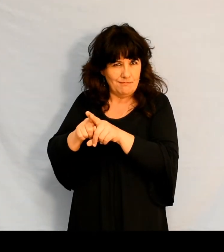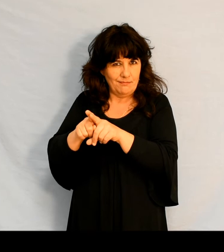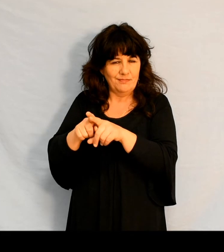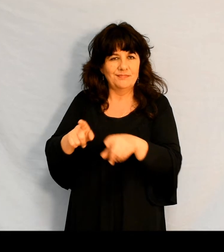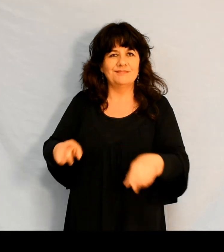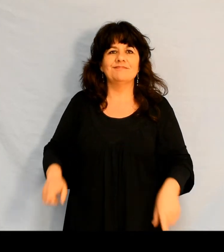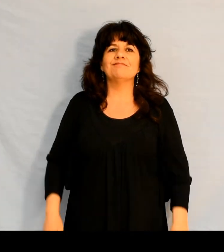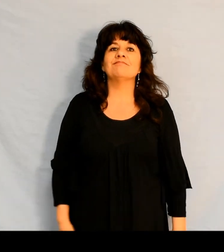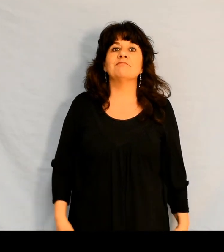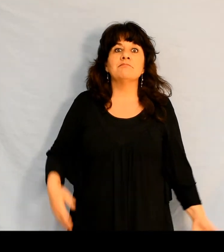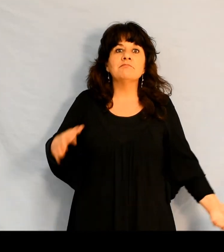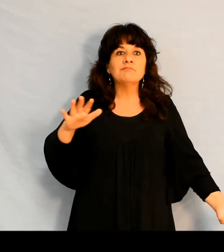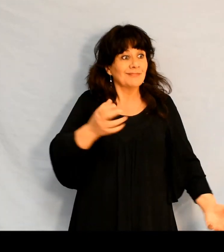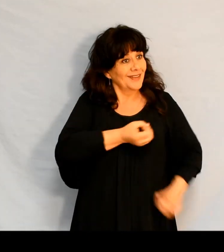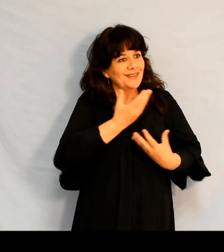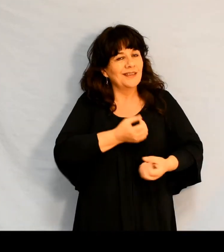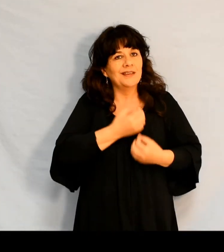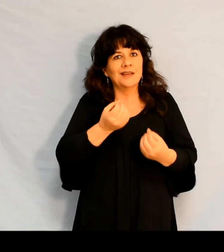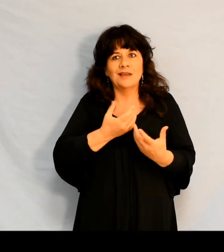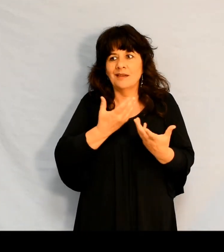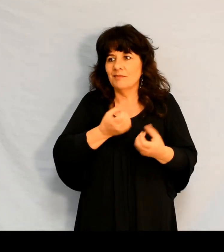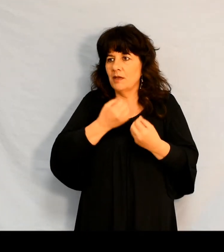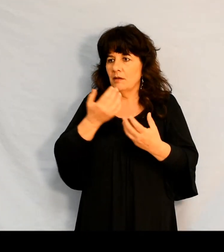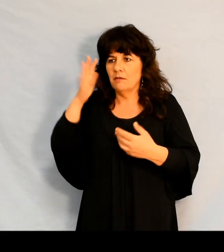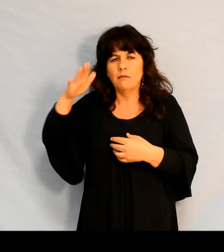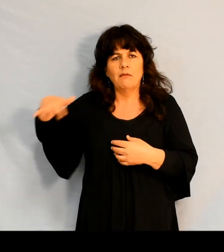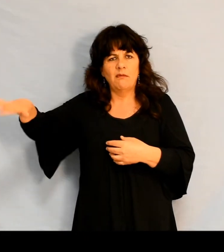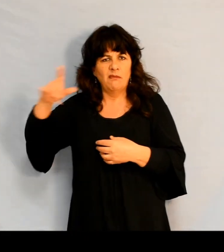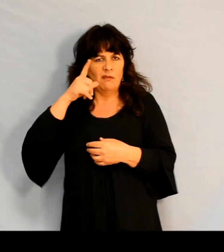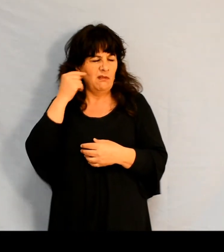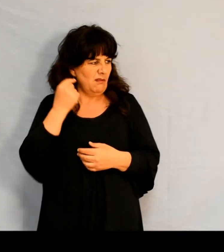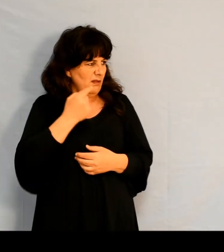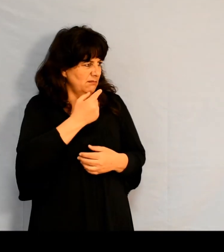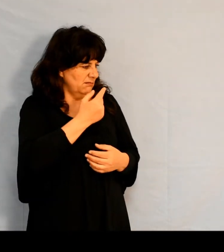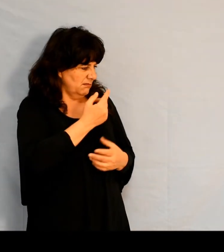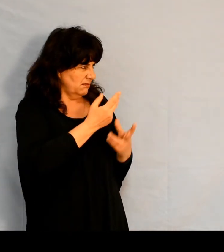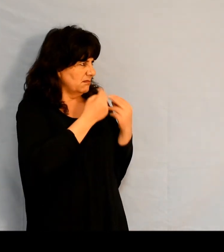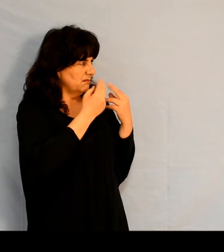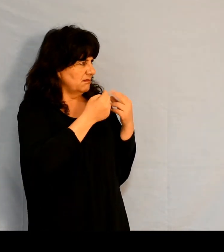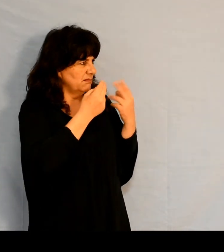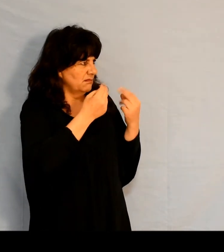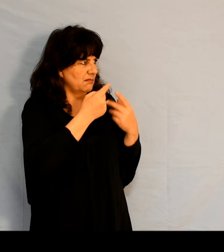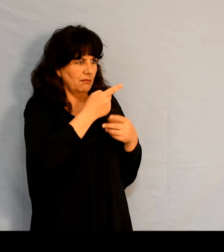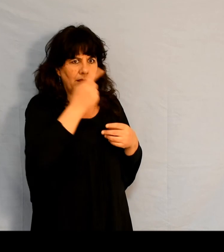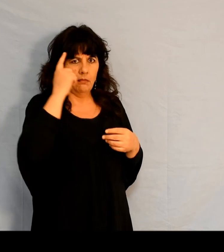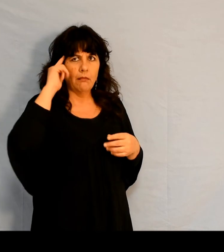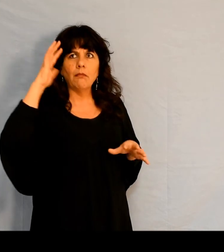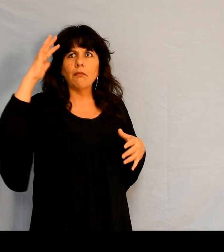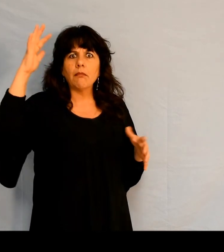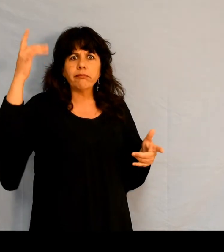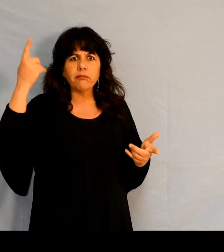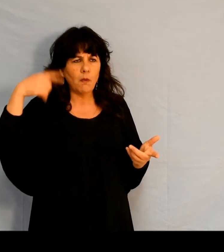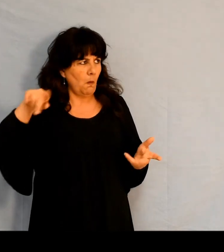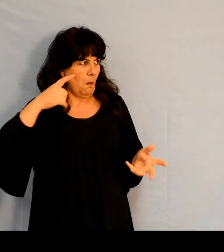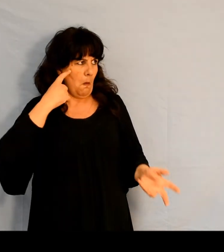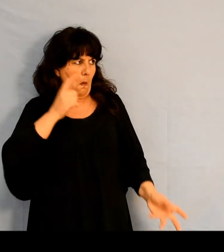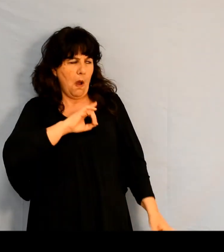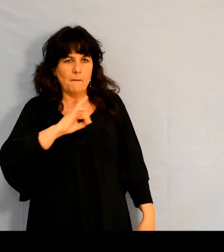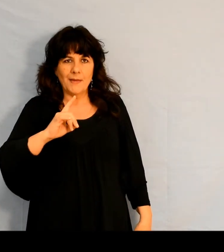Mais ces propos leur semblaient délirants, et ils ne les croyaient pas. Alors Pierre se leva et courut au